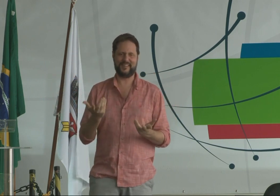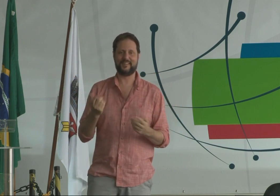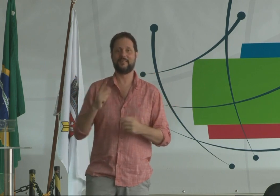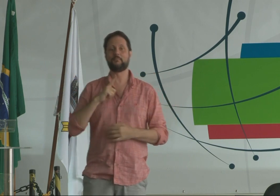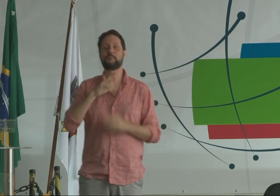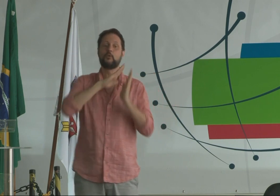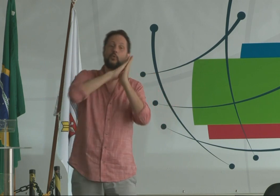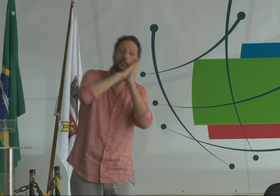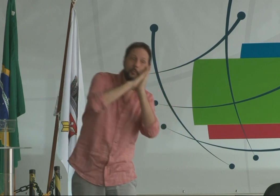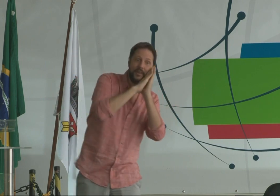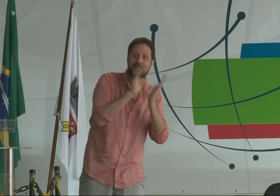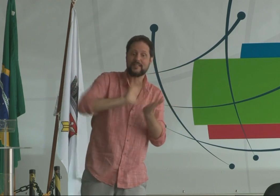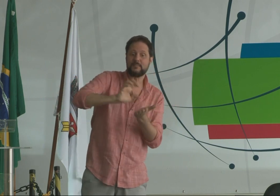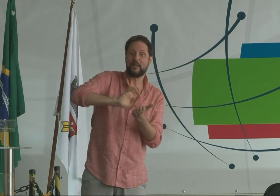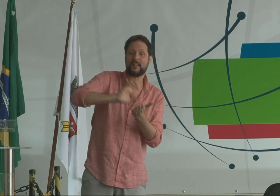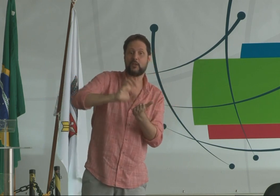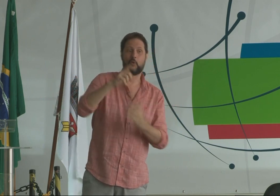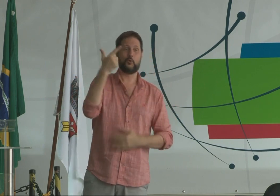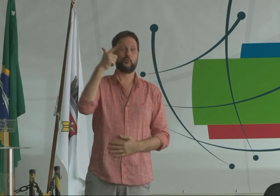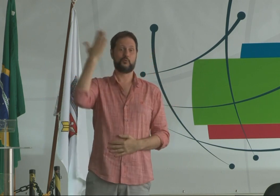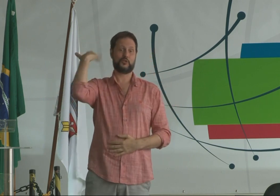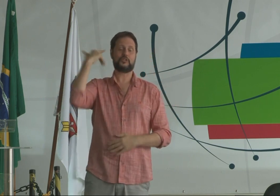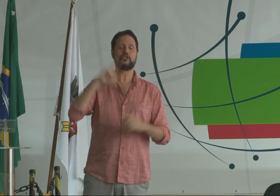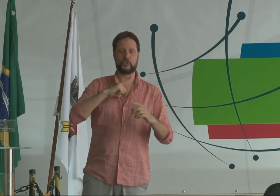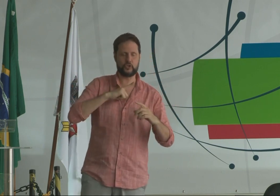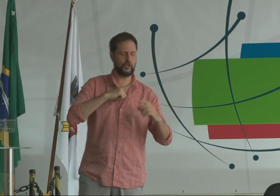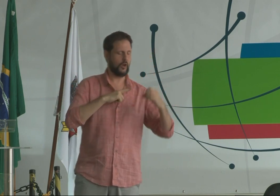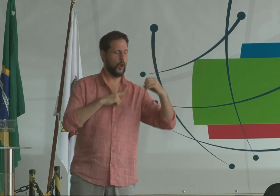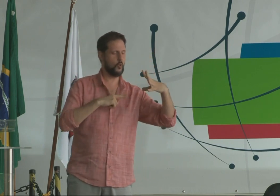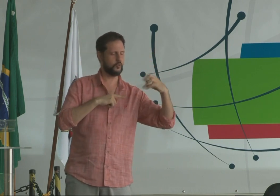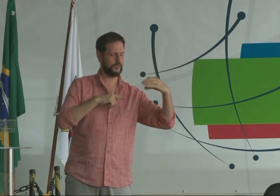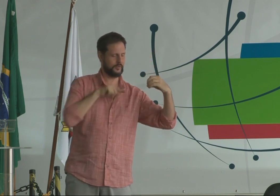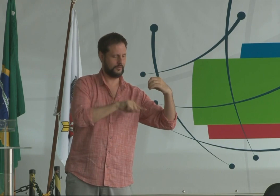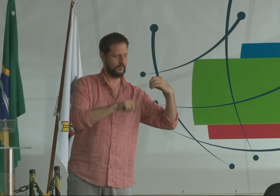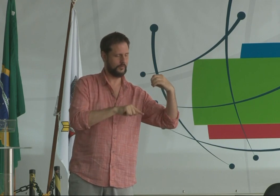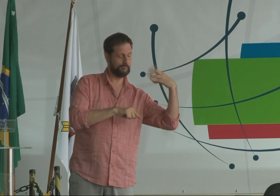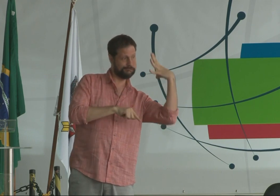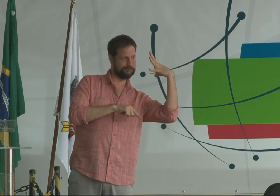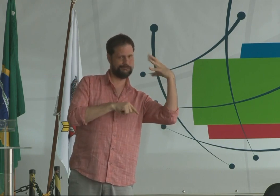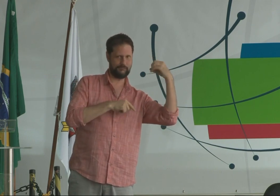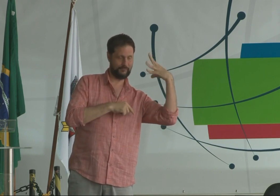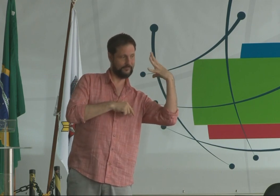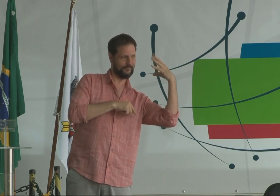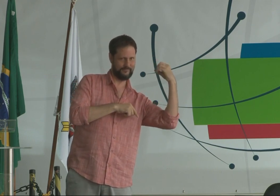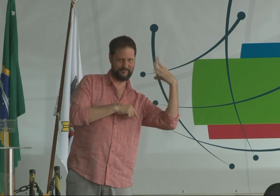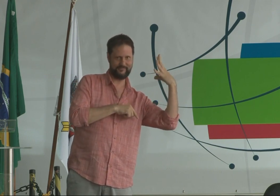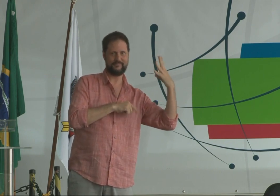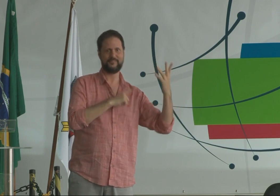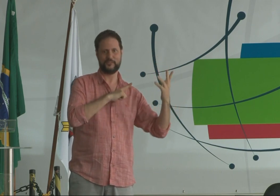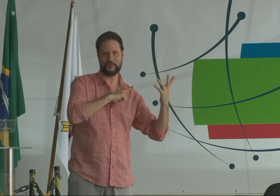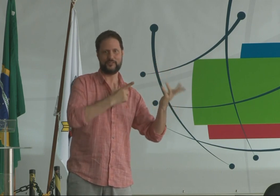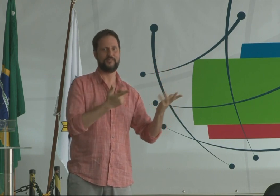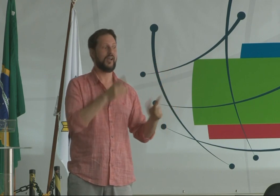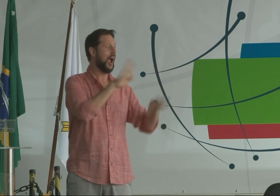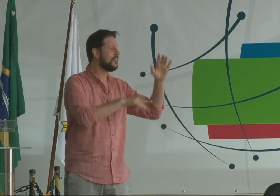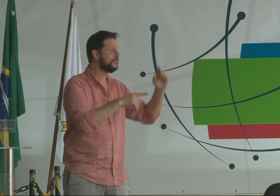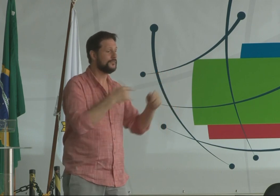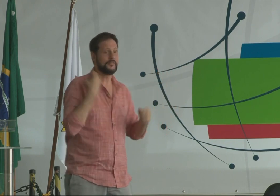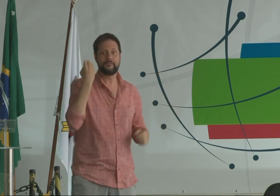alguma coisa. Tudo era muito difícil de interagir, por exemplo. É... Não tinha despertadores com dispositivos luminosos, ou vibratórios, como eu tenho